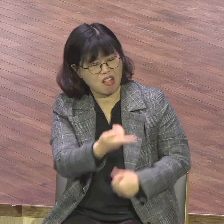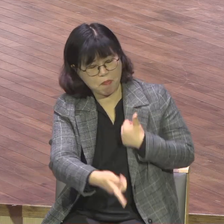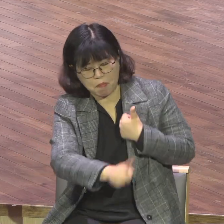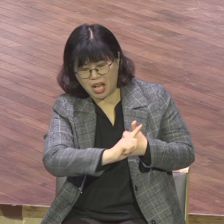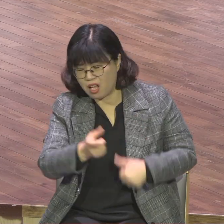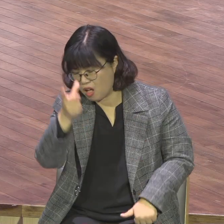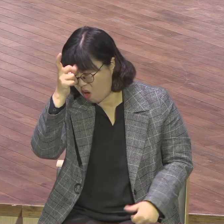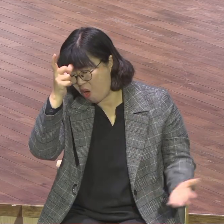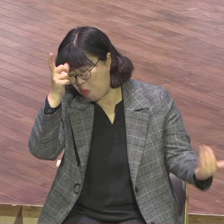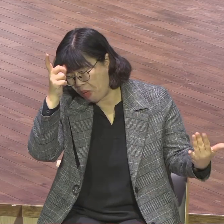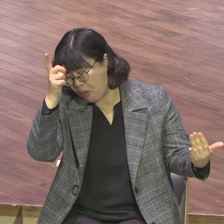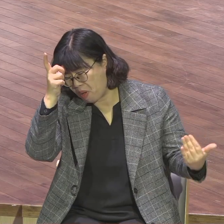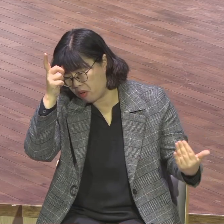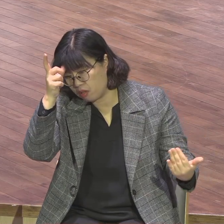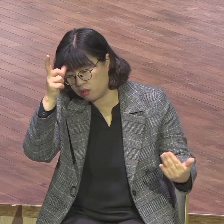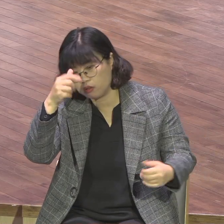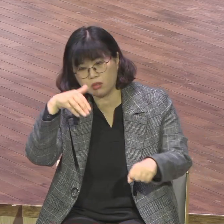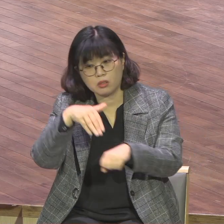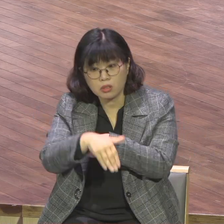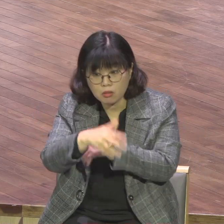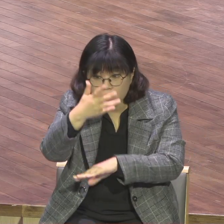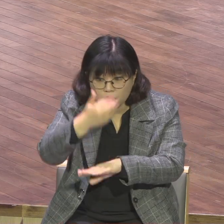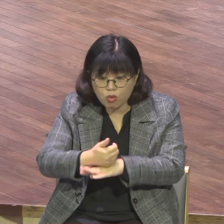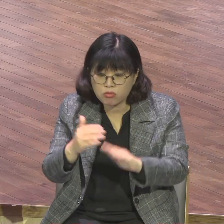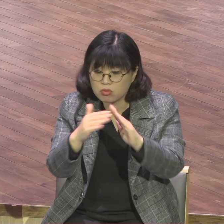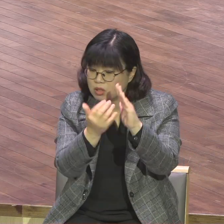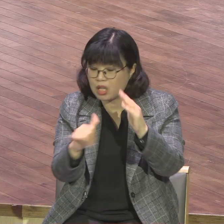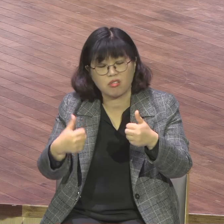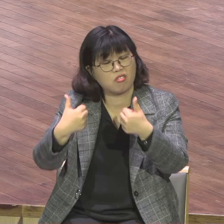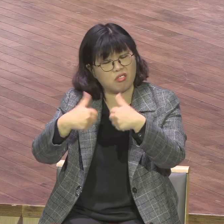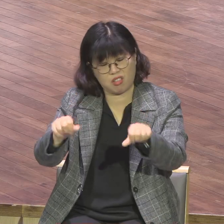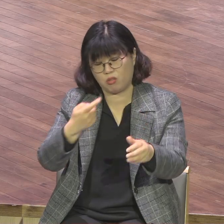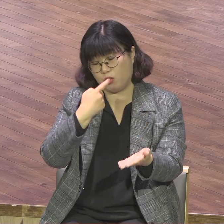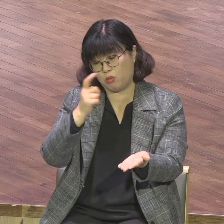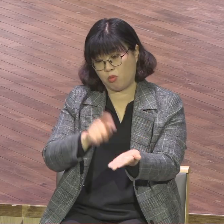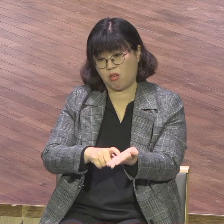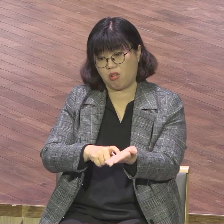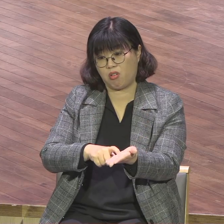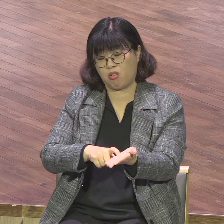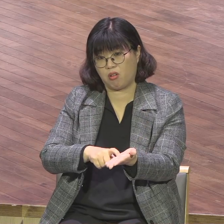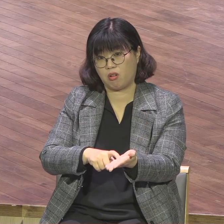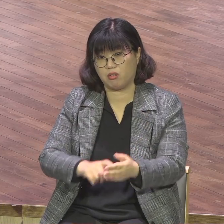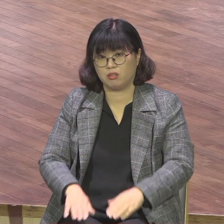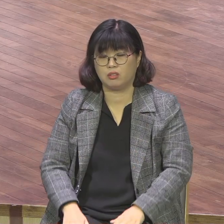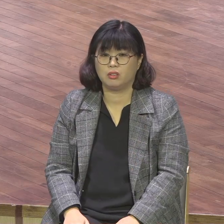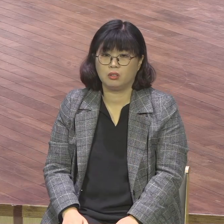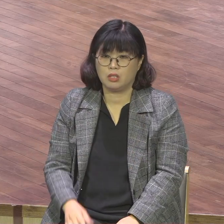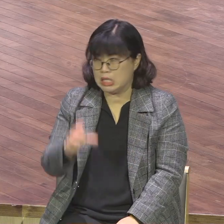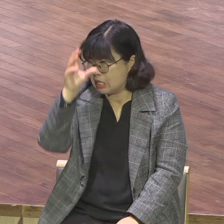세요? 그 보통 영적 문제 아니에요. 뭔 고집이 있습니까?